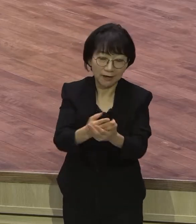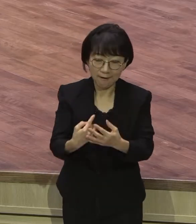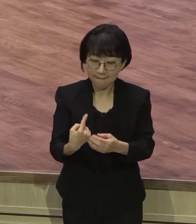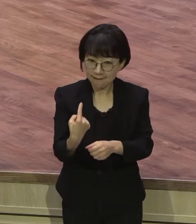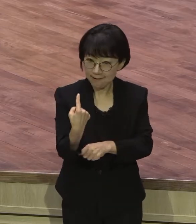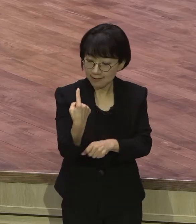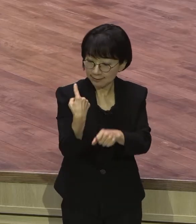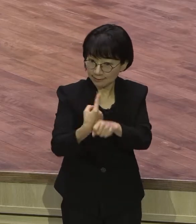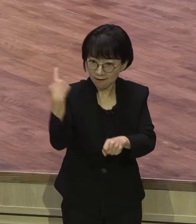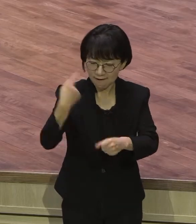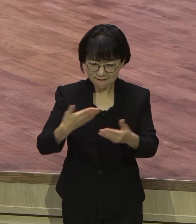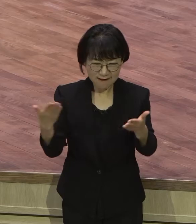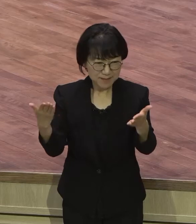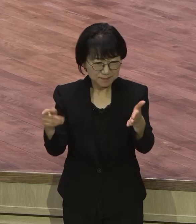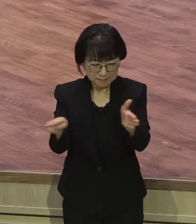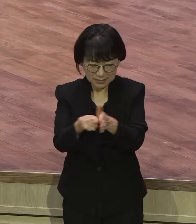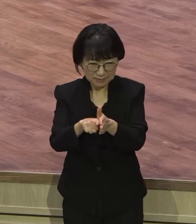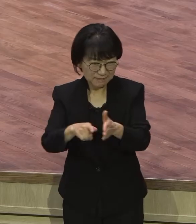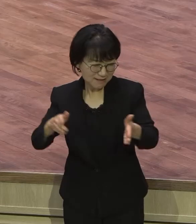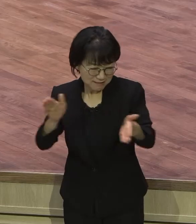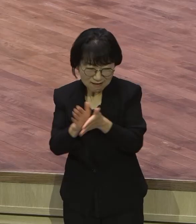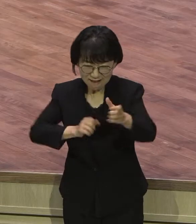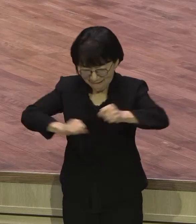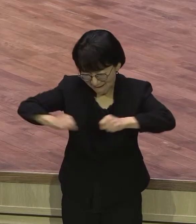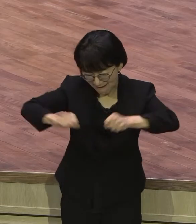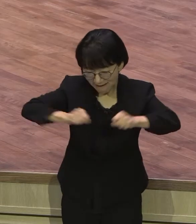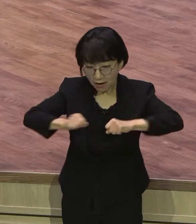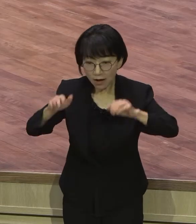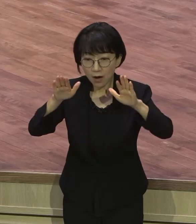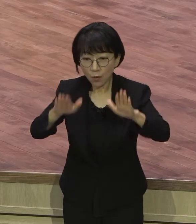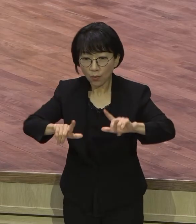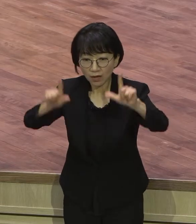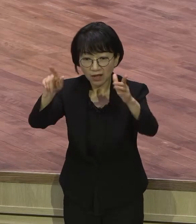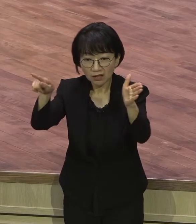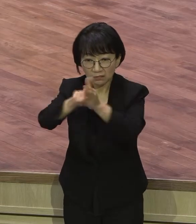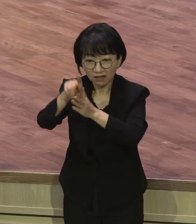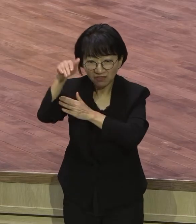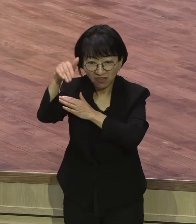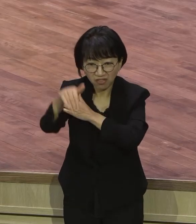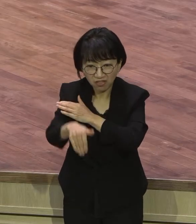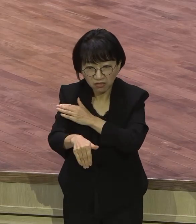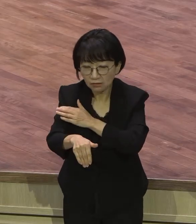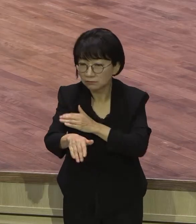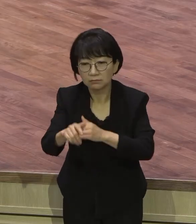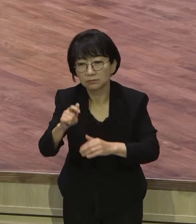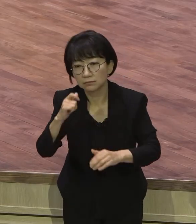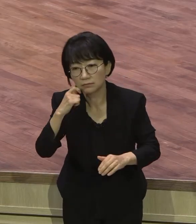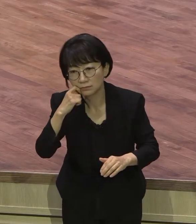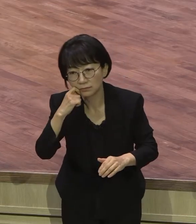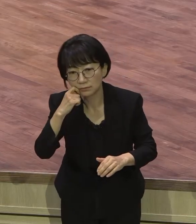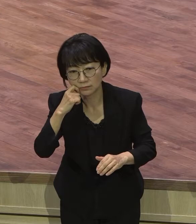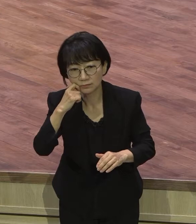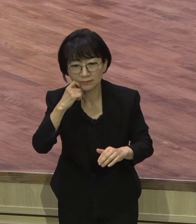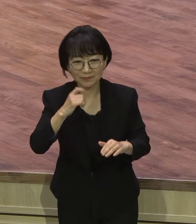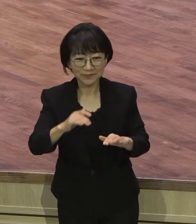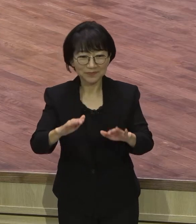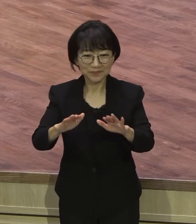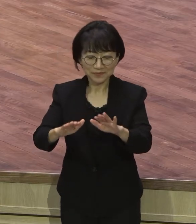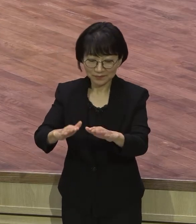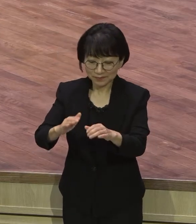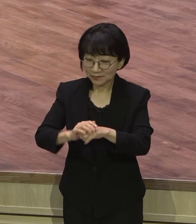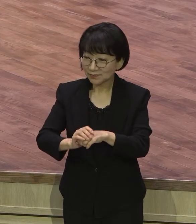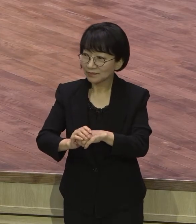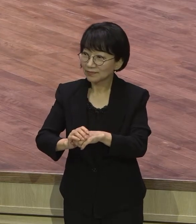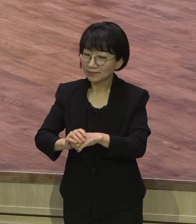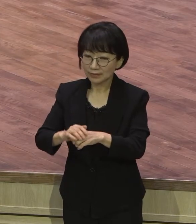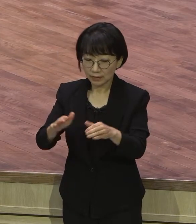뜨거웠는데 올해는 완전 힘이 빠집니까? 그러면 안 돼. 성경은요, 우리에게 뒤로 물러가는 것이